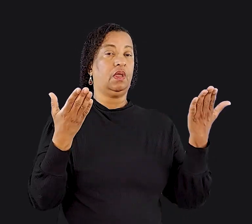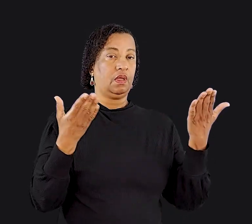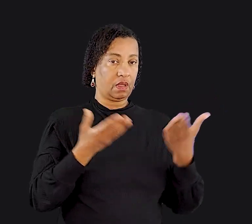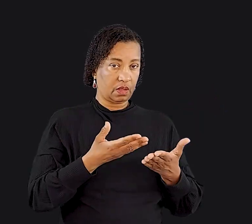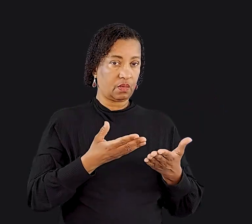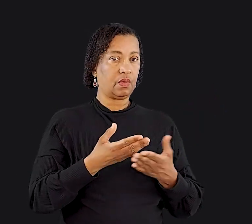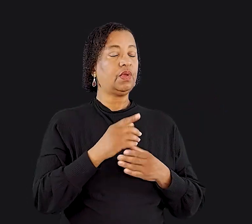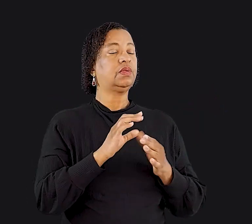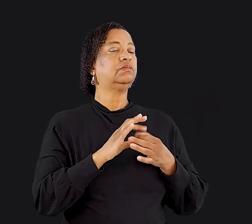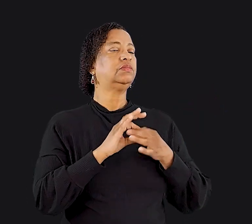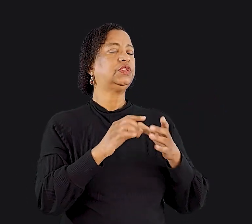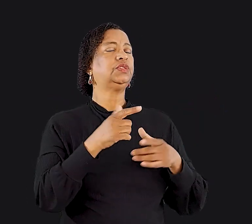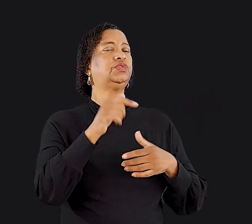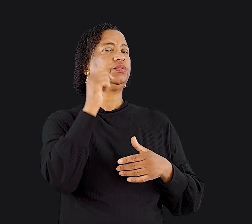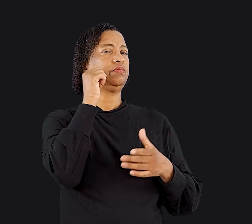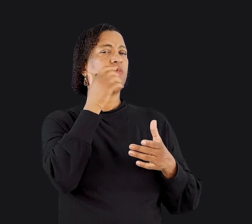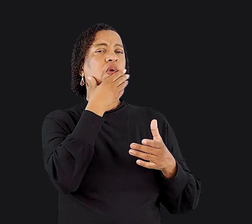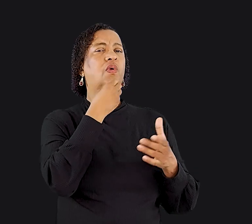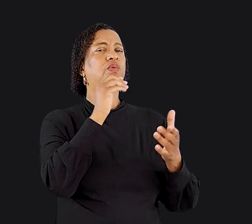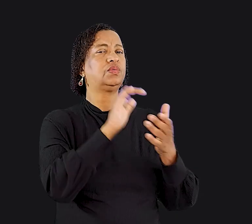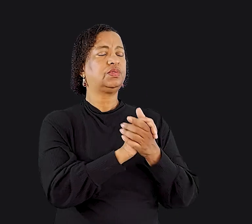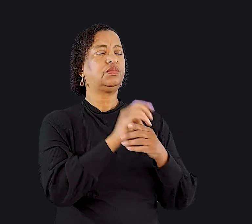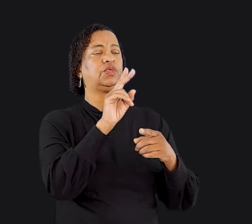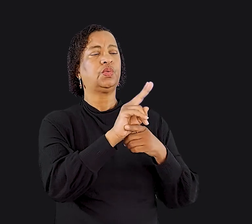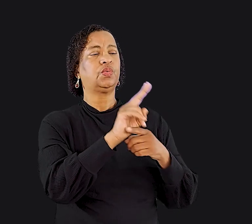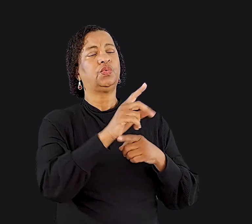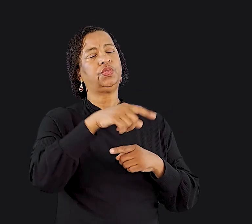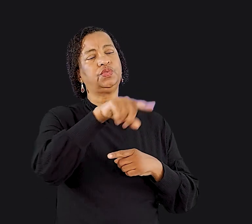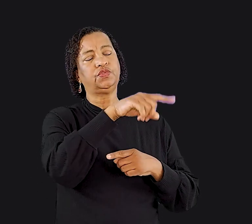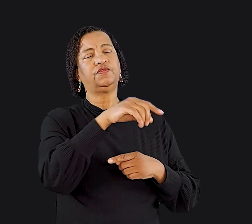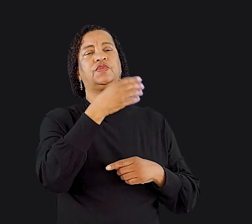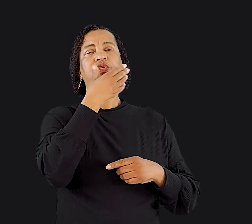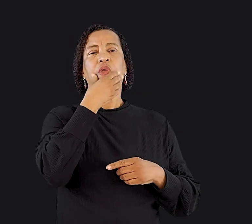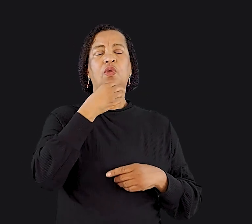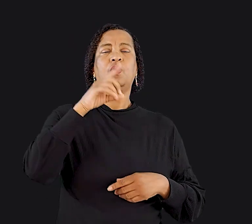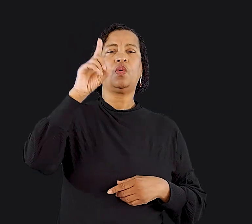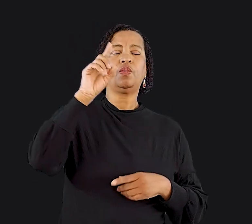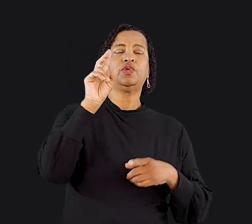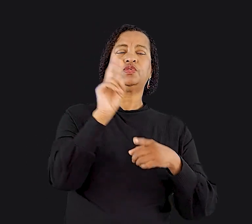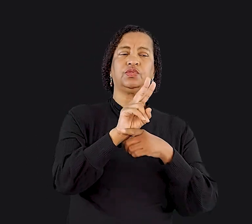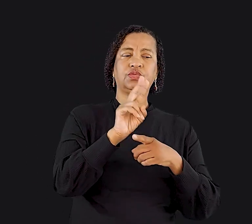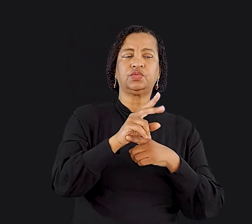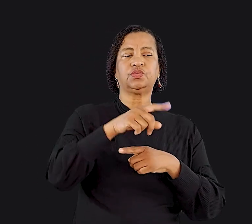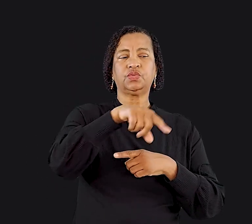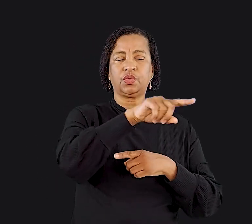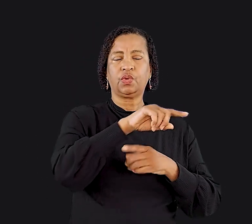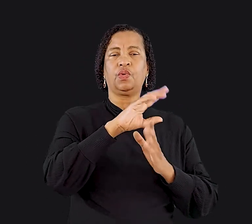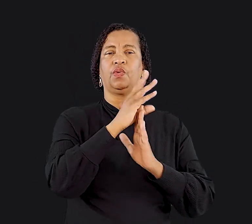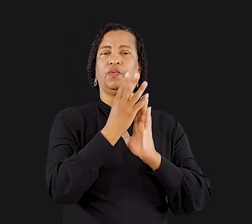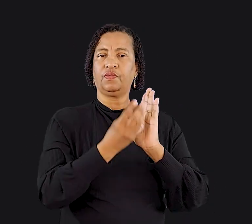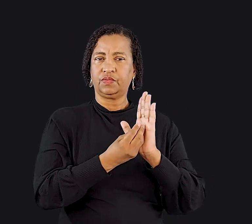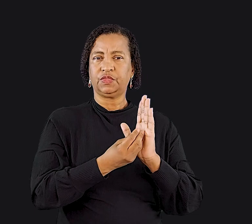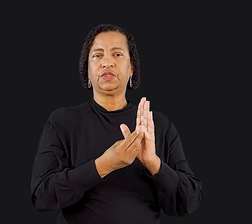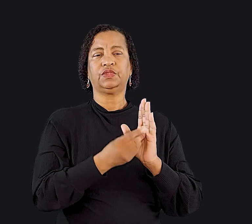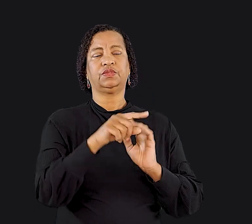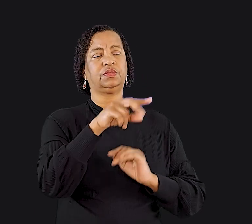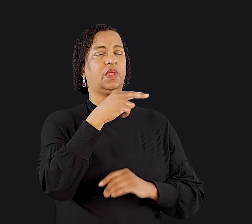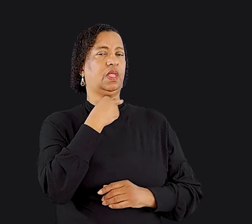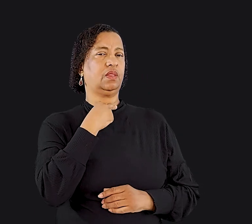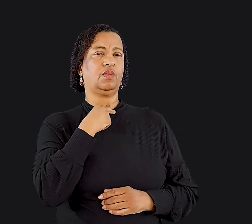Agora, então, deixem que seus maridos pastoreiem vocês e deixem que homens de Deus pastoreiem vocês na igreja. Vocês não podem